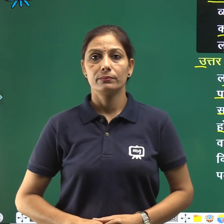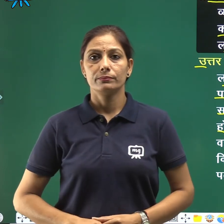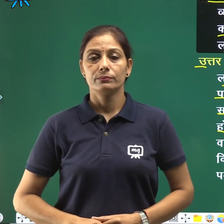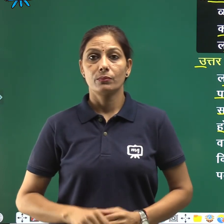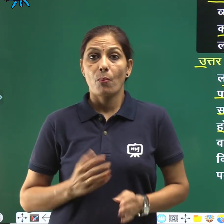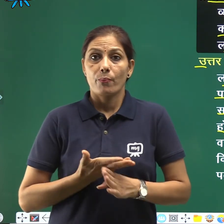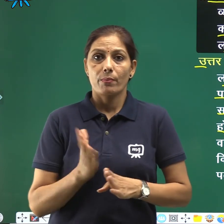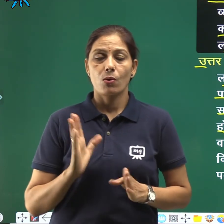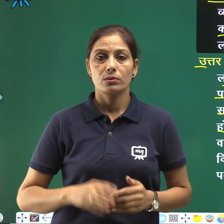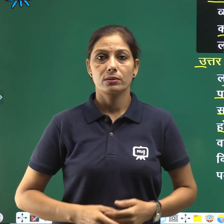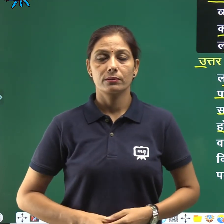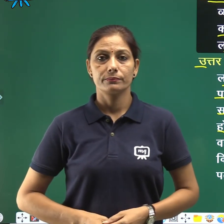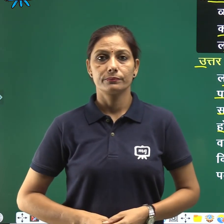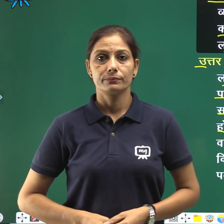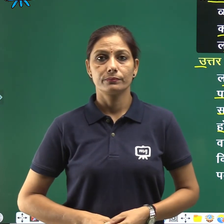प्रभाव से